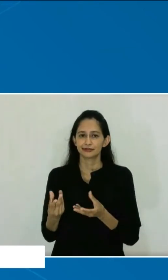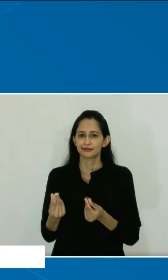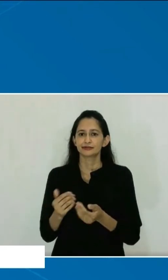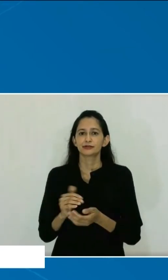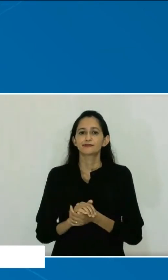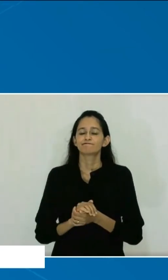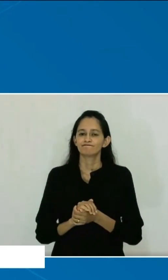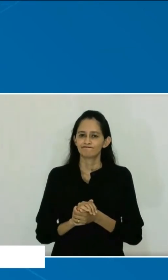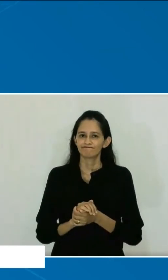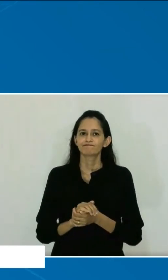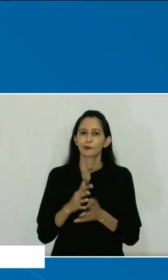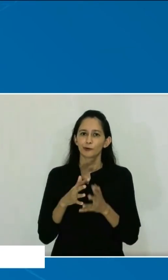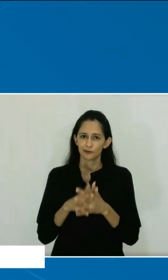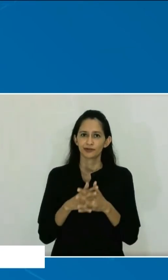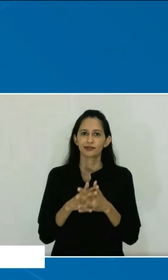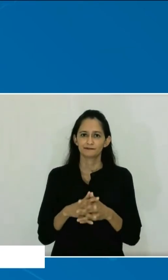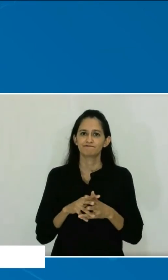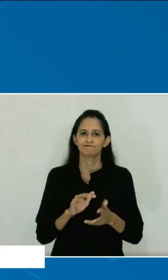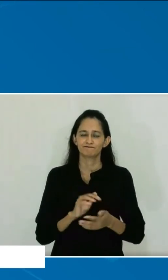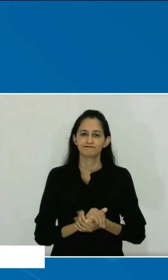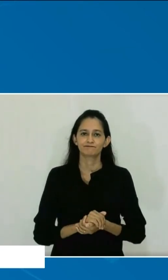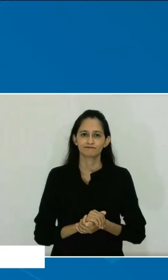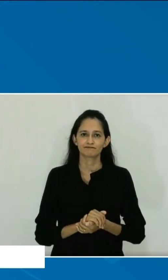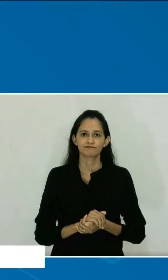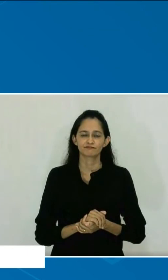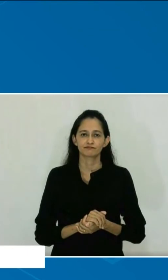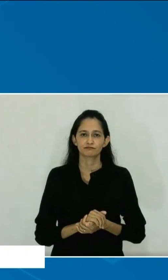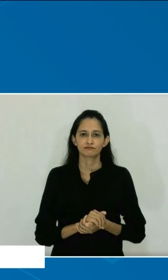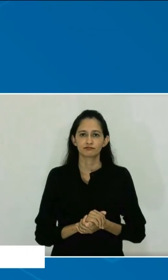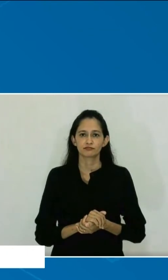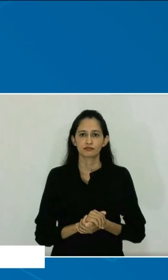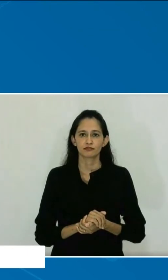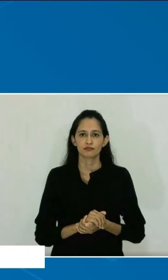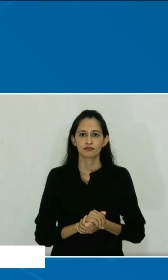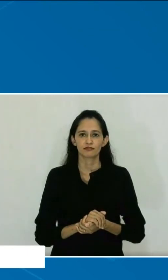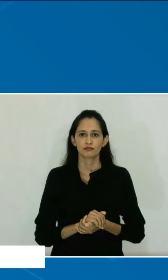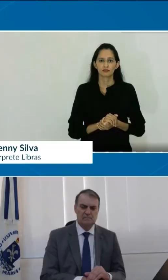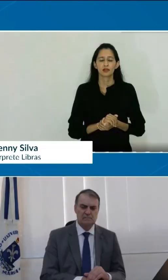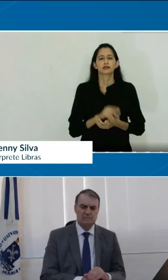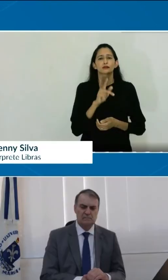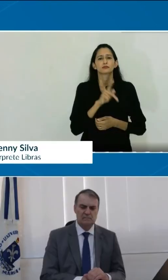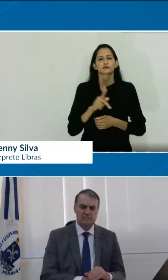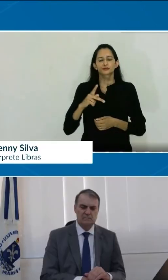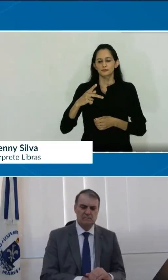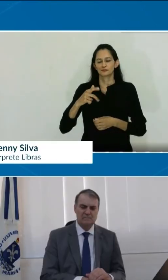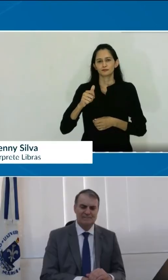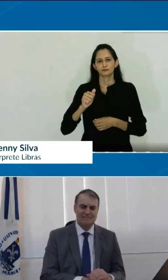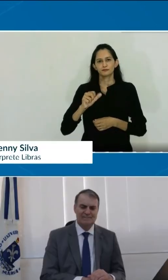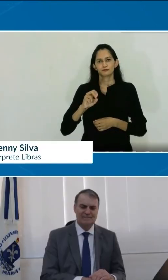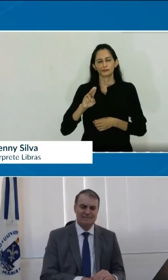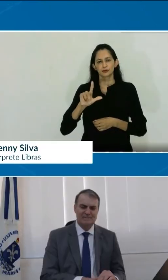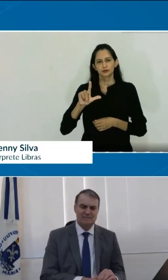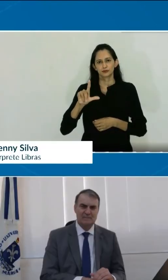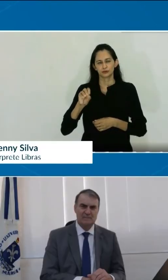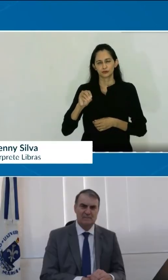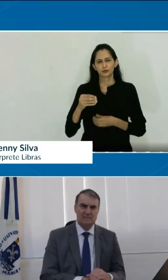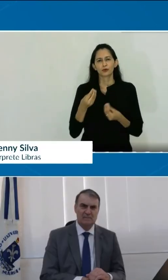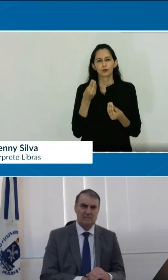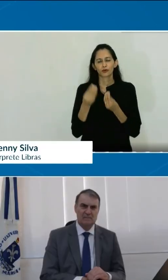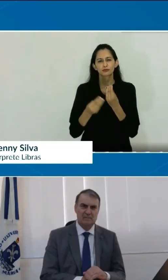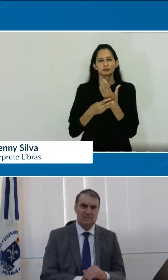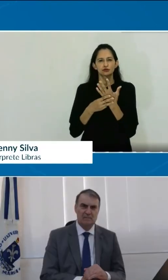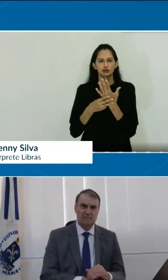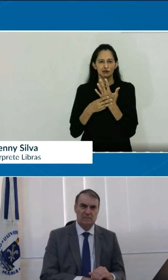extremamente preocupante. Uhum. Bom, e professor Paulo, como é que ficaria a situação da Federal de Santa